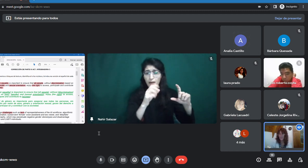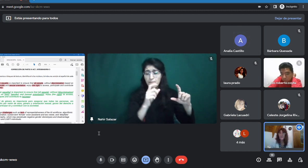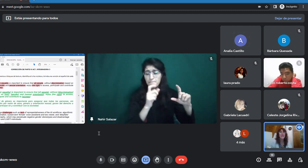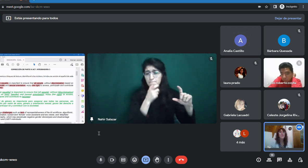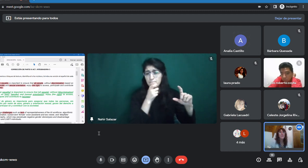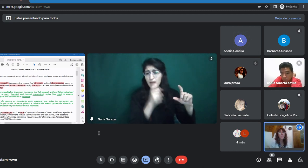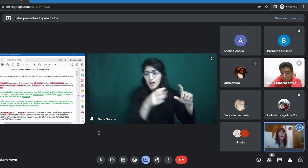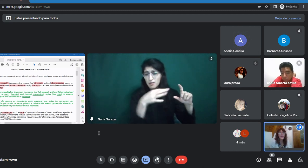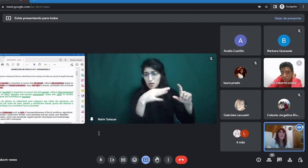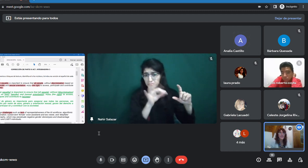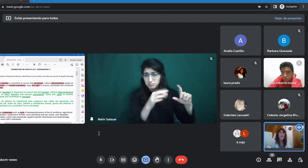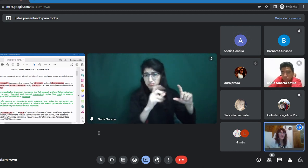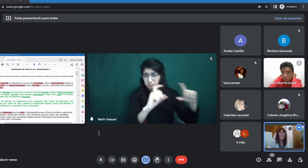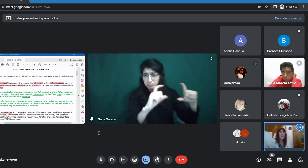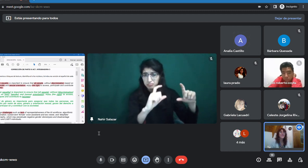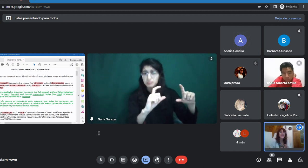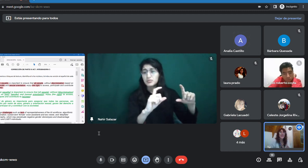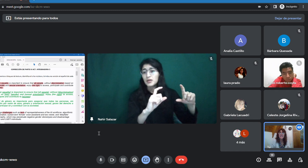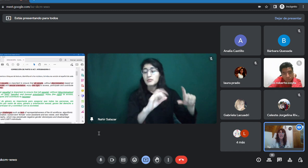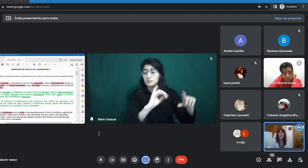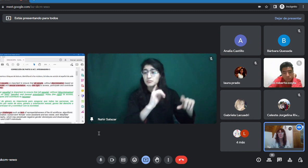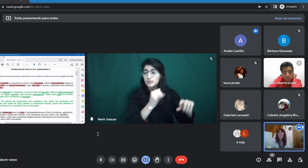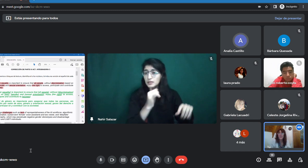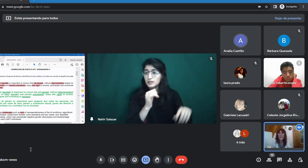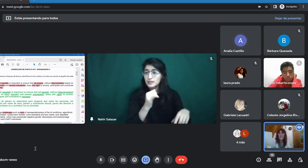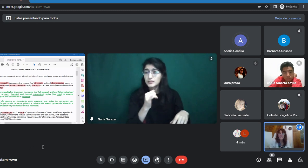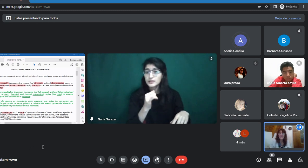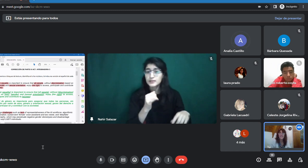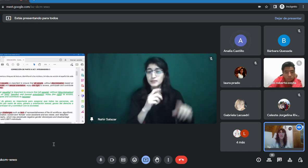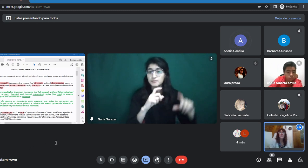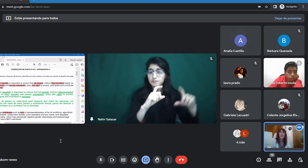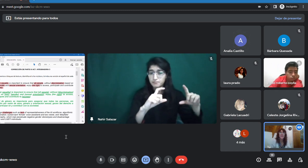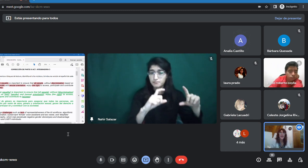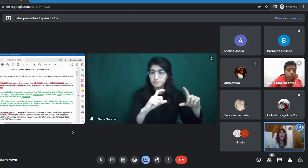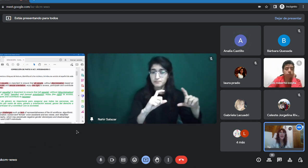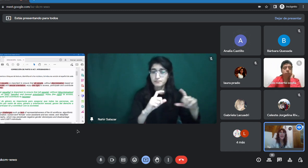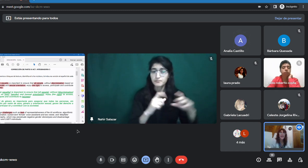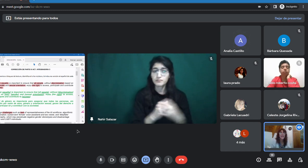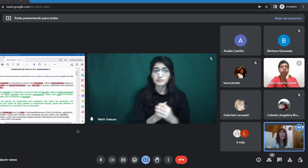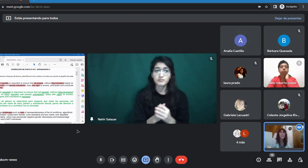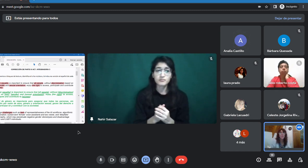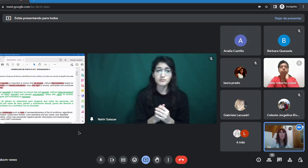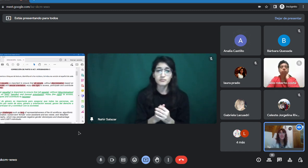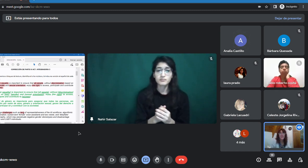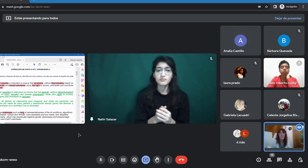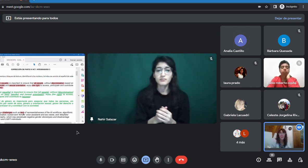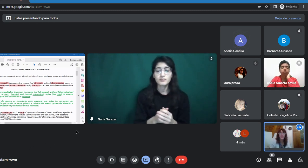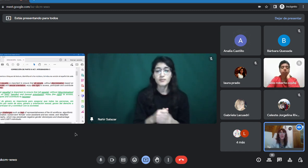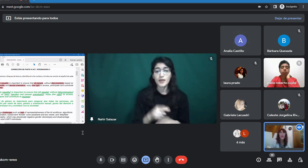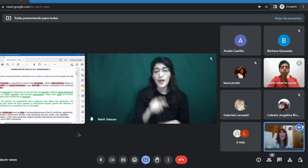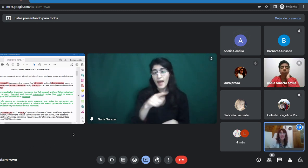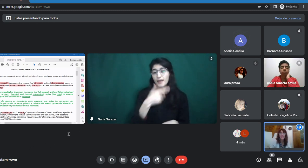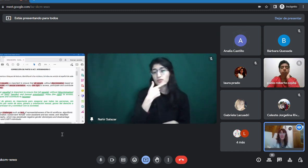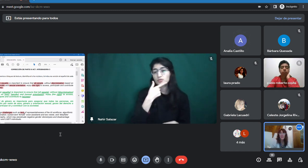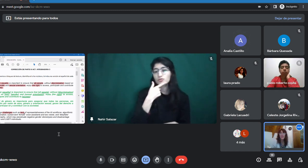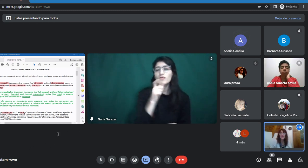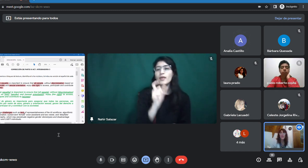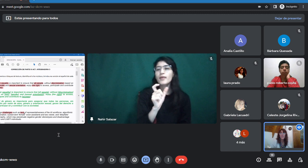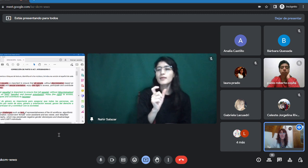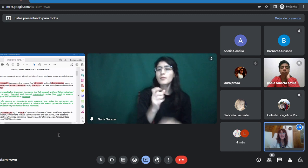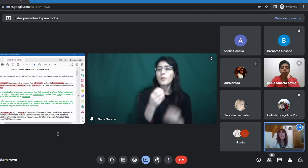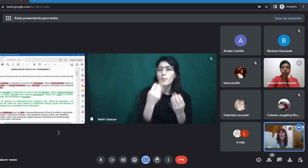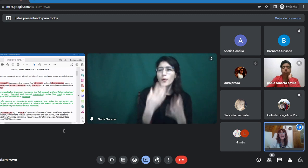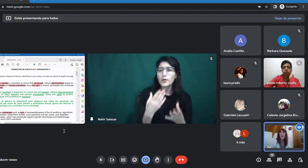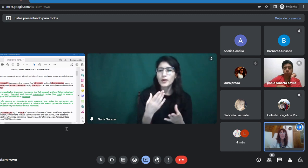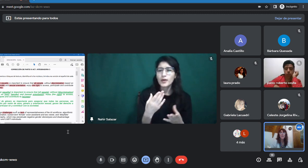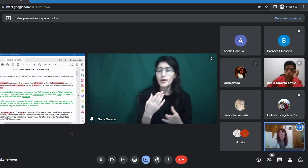A veces el verbo carece. O sea, hay que fijarse como challenges, ¿cómo está? Acá está como sustantivo. ¿Por qué? Porque